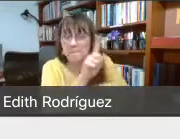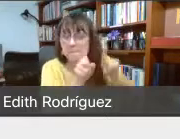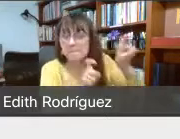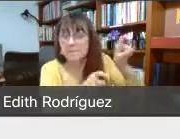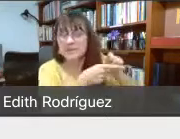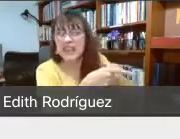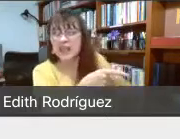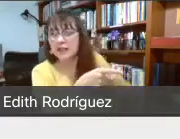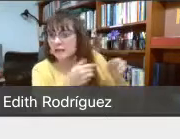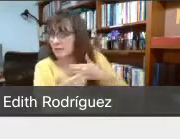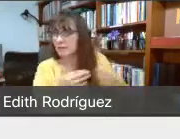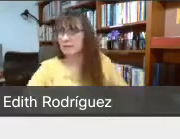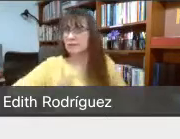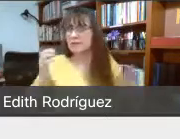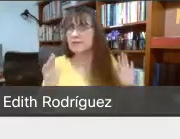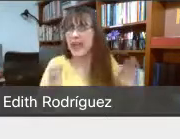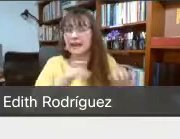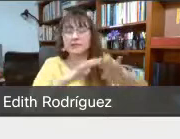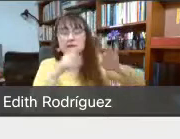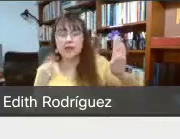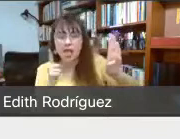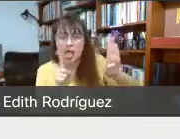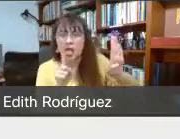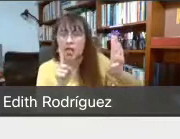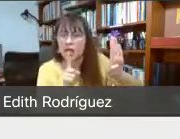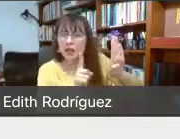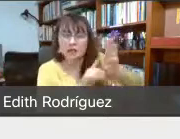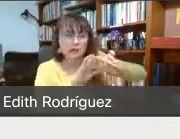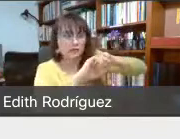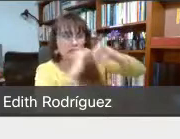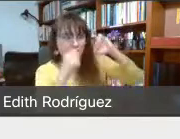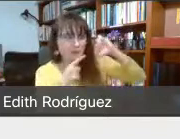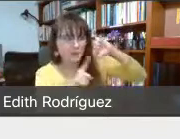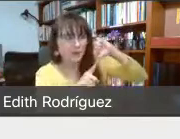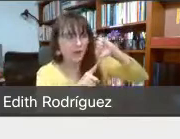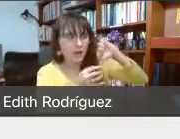precisamente la curiosidad fue la que me llevó a mirar qué era lo que allí había.